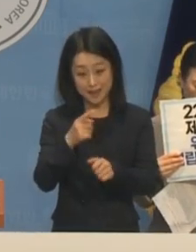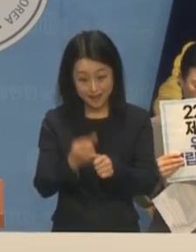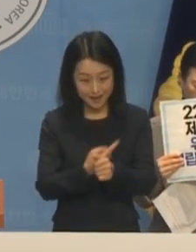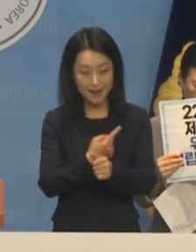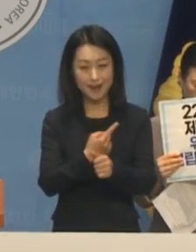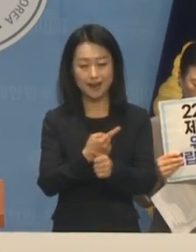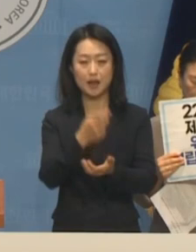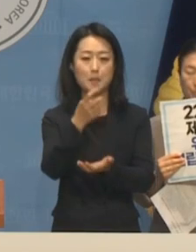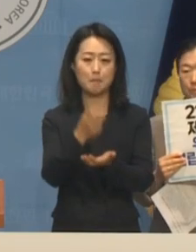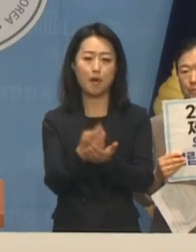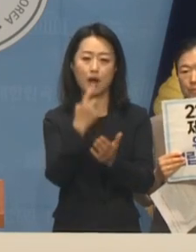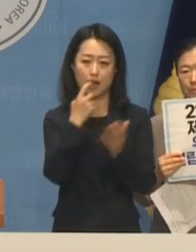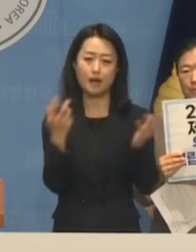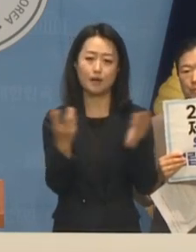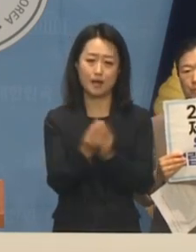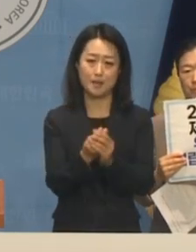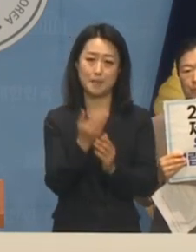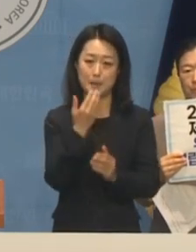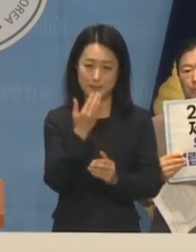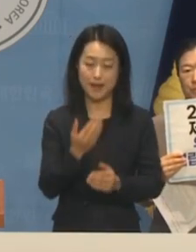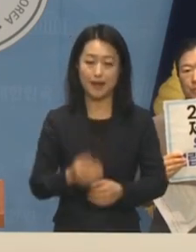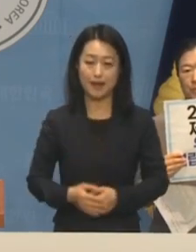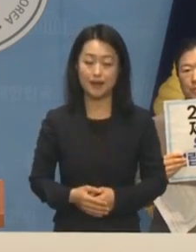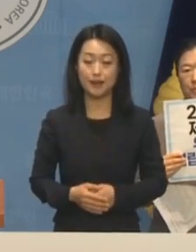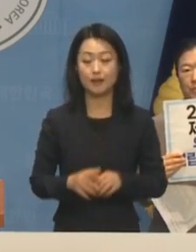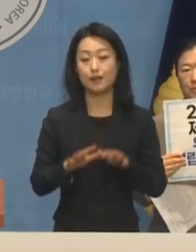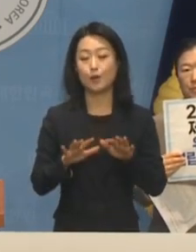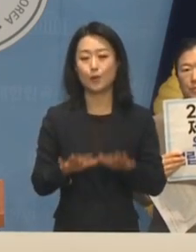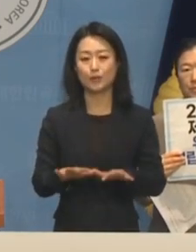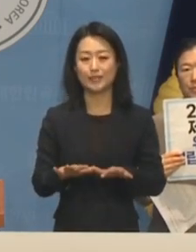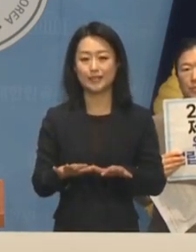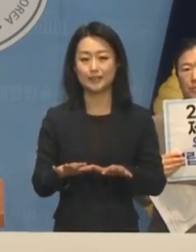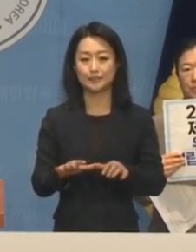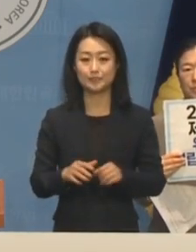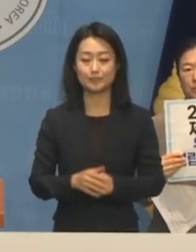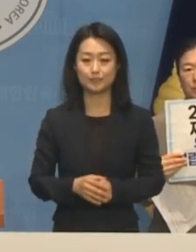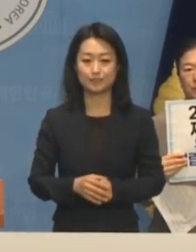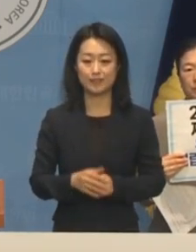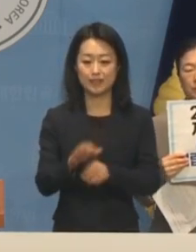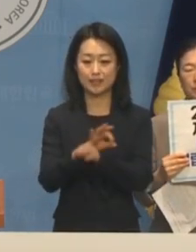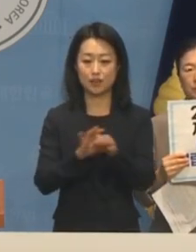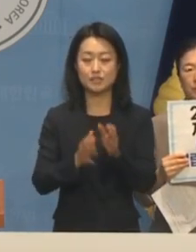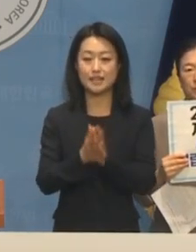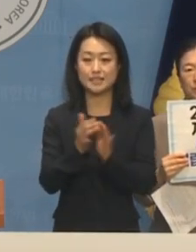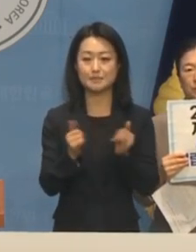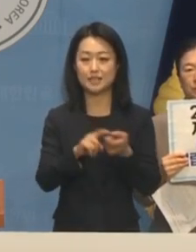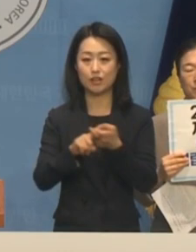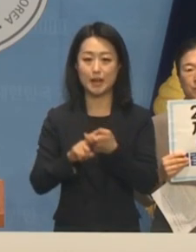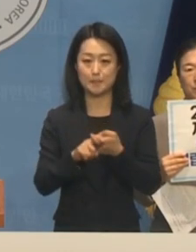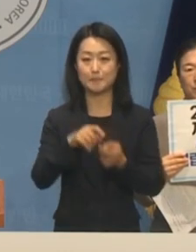정상적으로 발휘될 수 있습니다. 그래서 오늘은 경실련에서